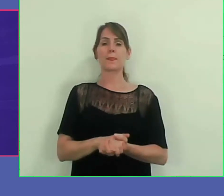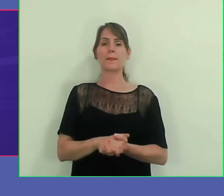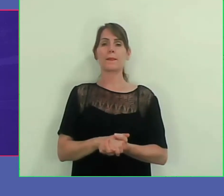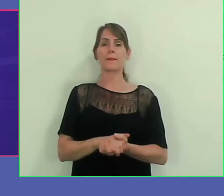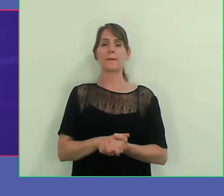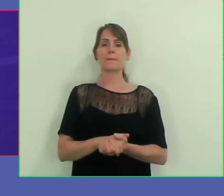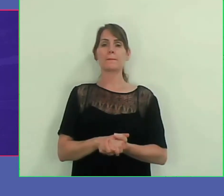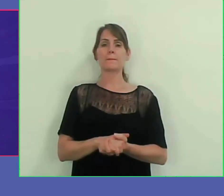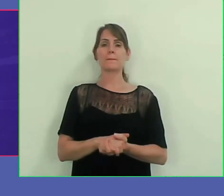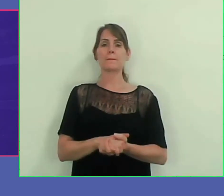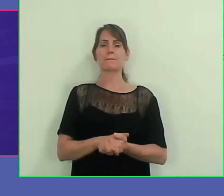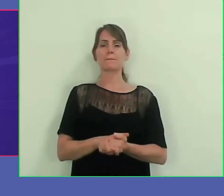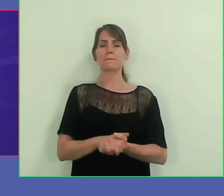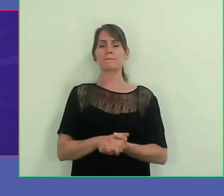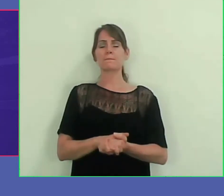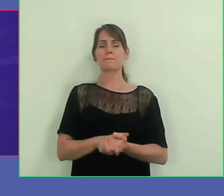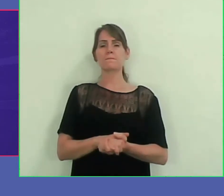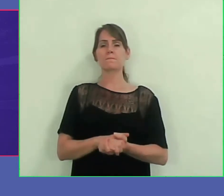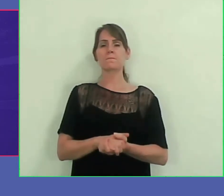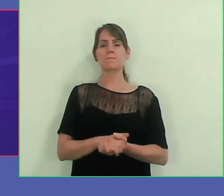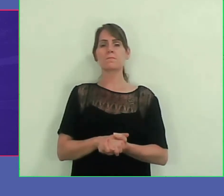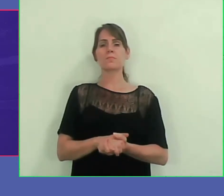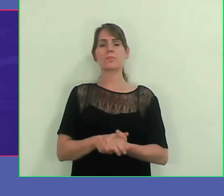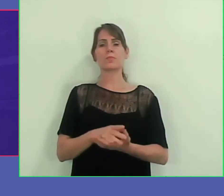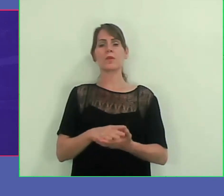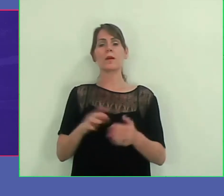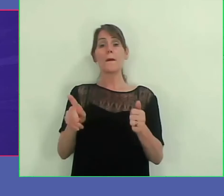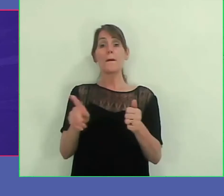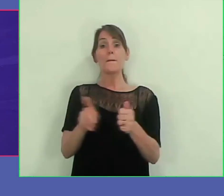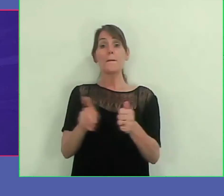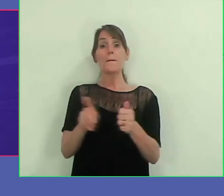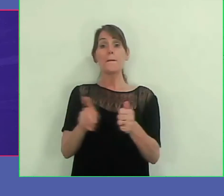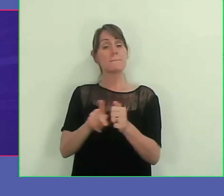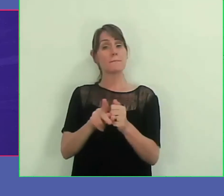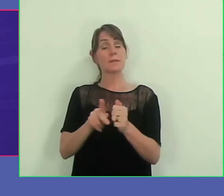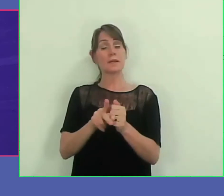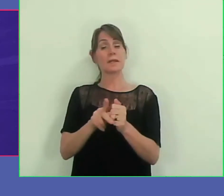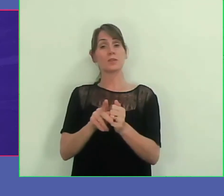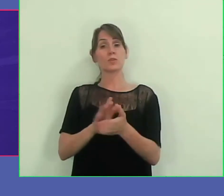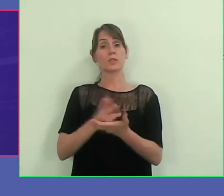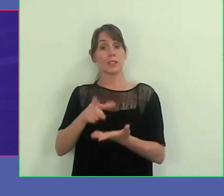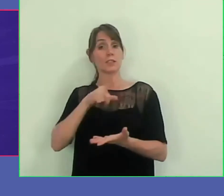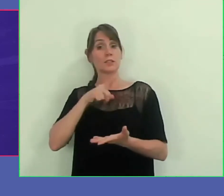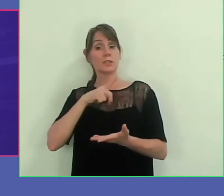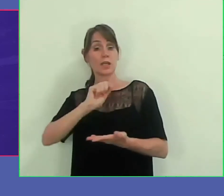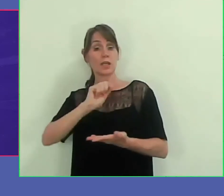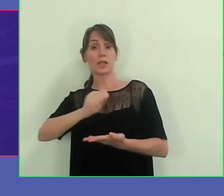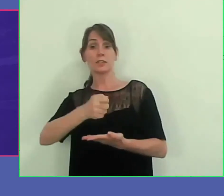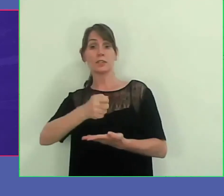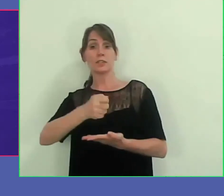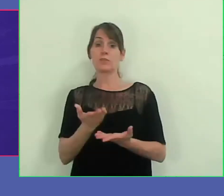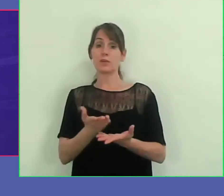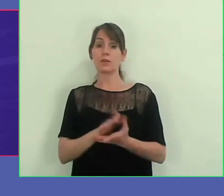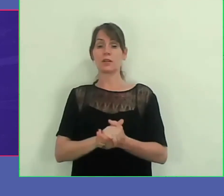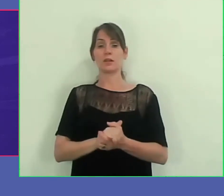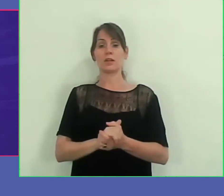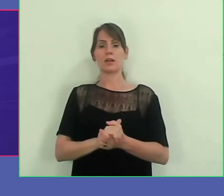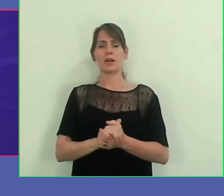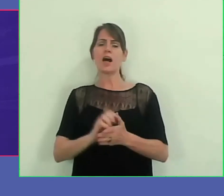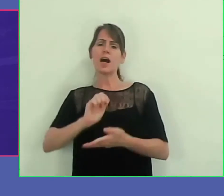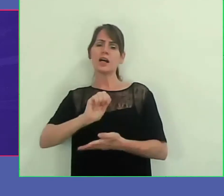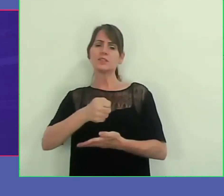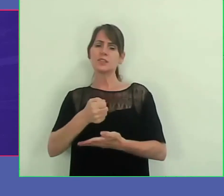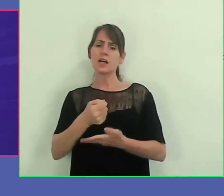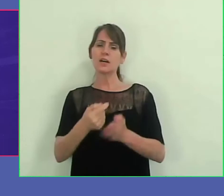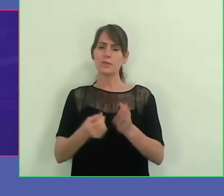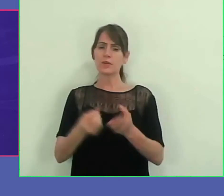é conhecido até hoje que Pedro é que detém a chave. Na verdade, irmãos, essa chave foi dada por Pedro como representante da